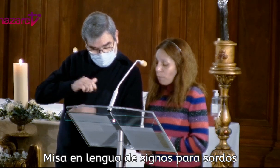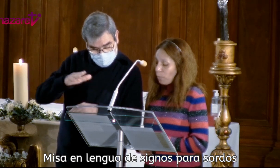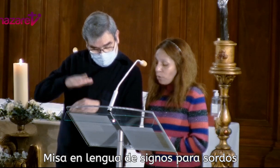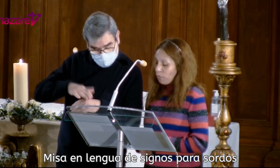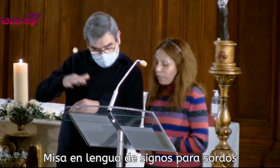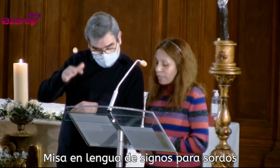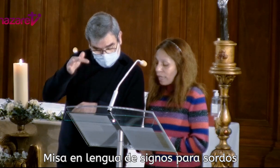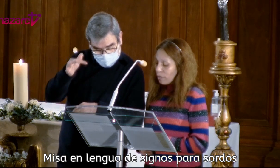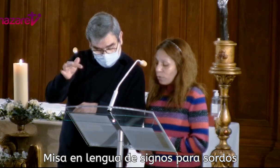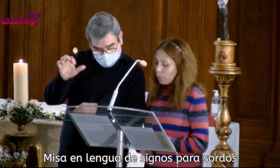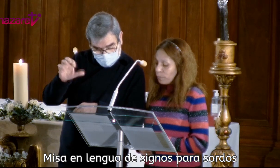por Fernando.